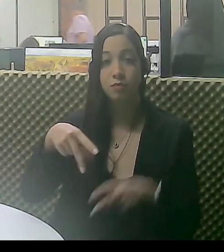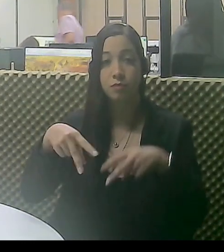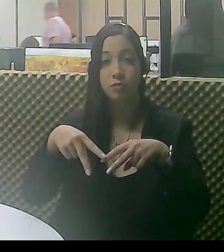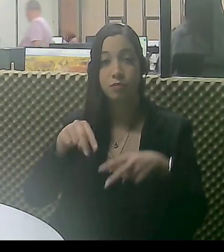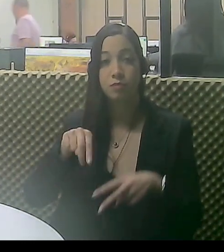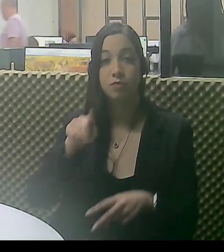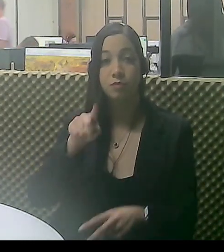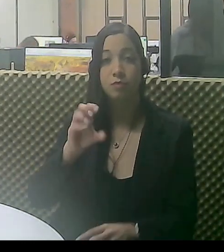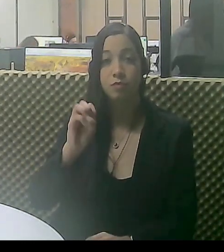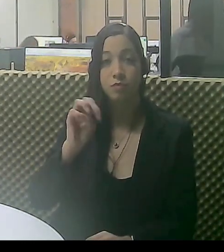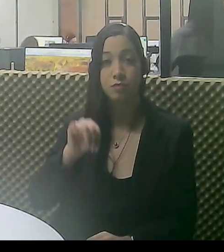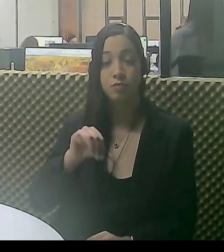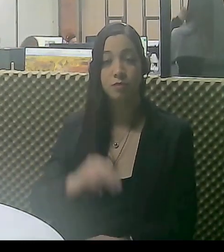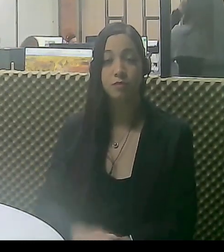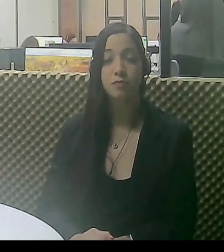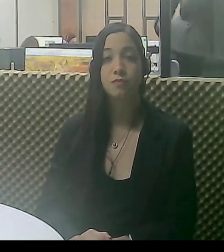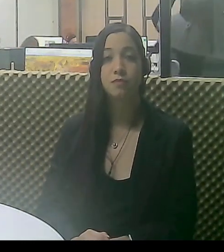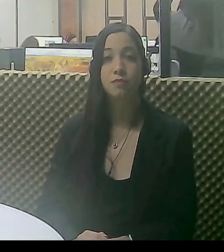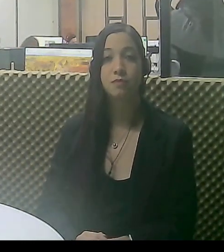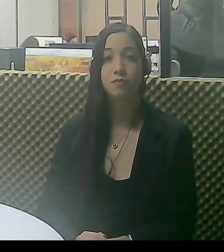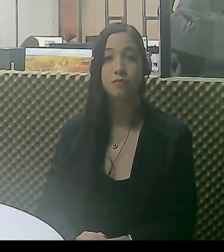cprofissionaisculturasmc@gmail.com. Participe!